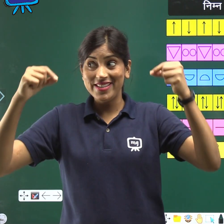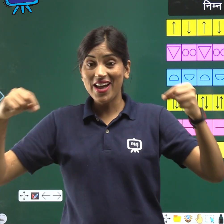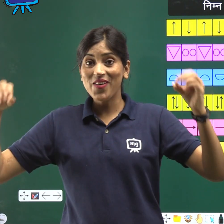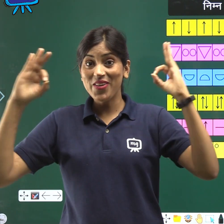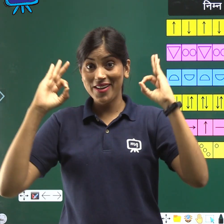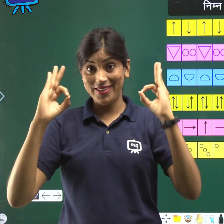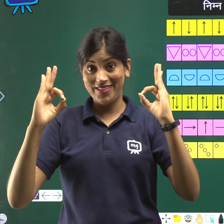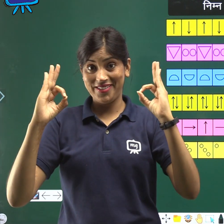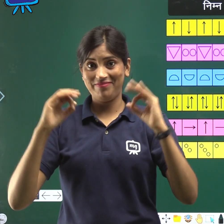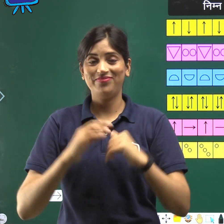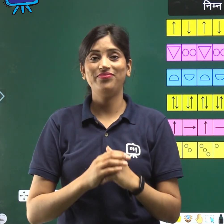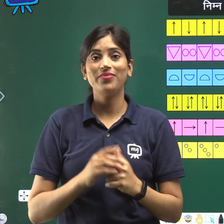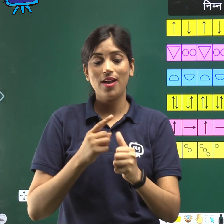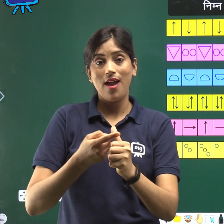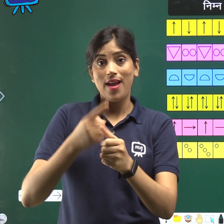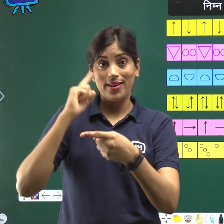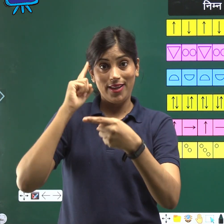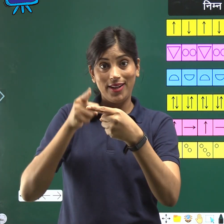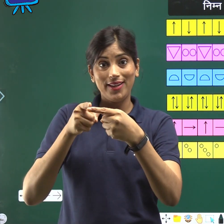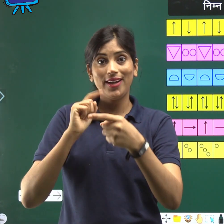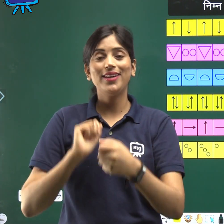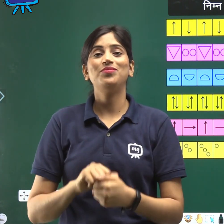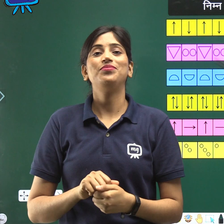सजावट के लिए